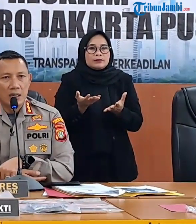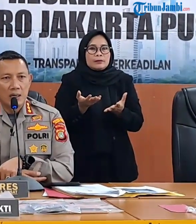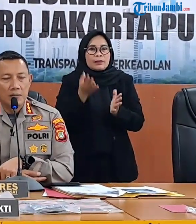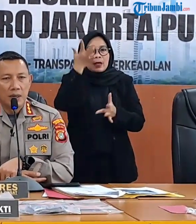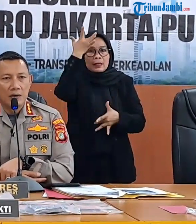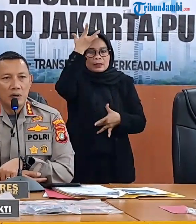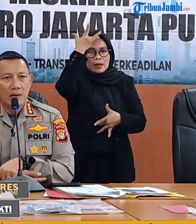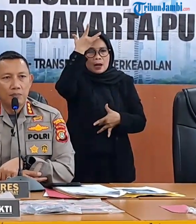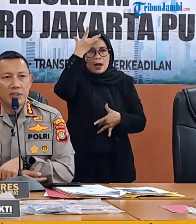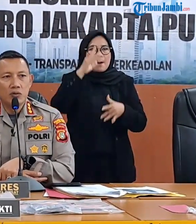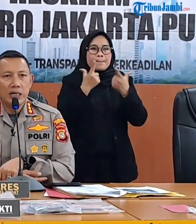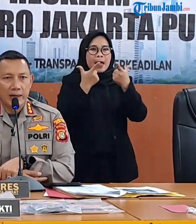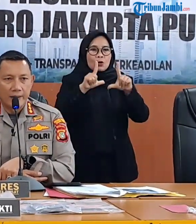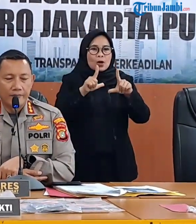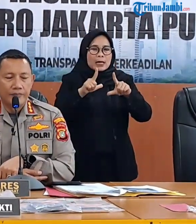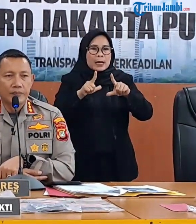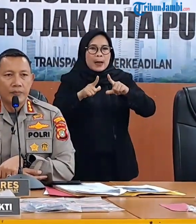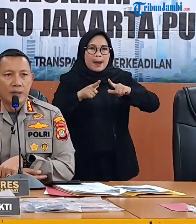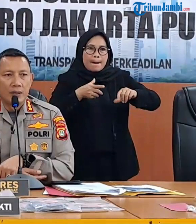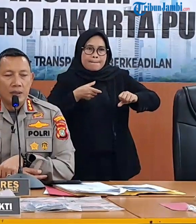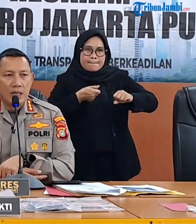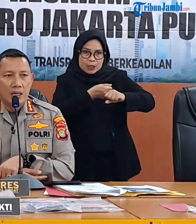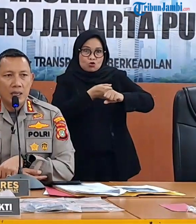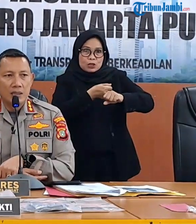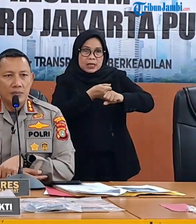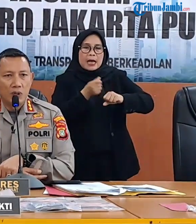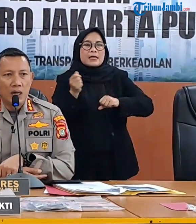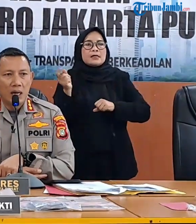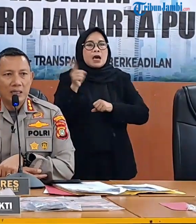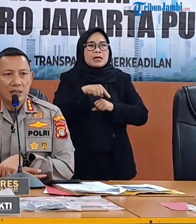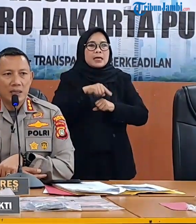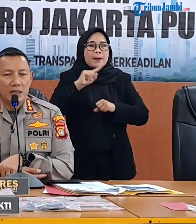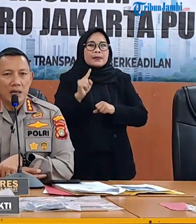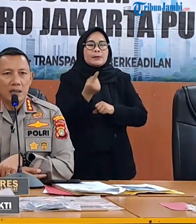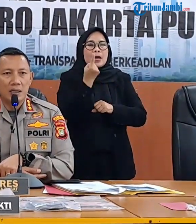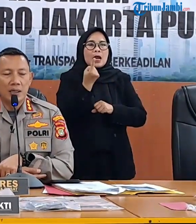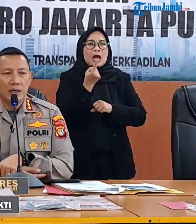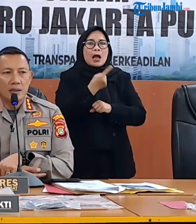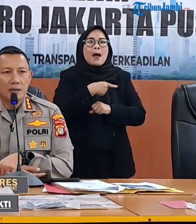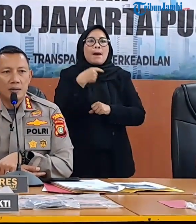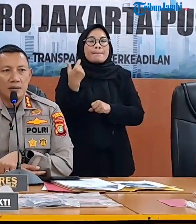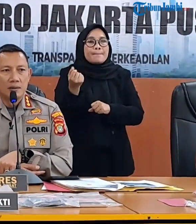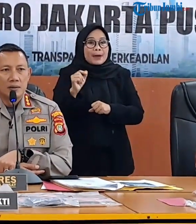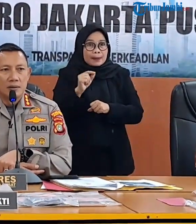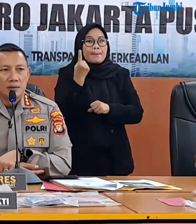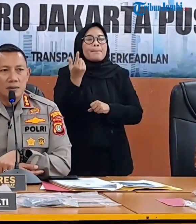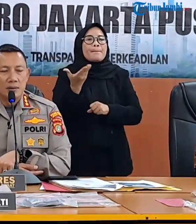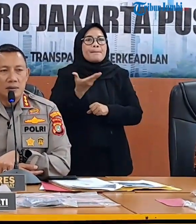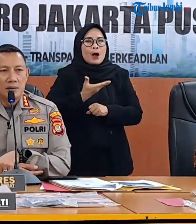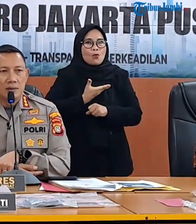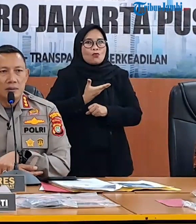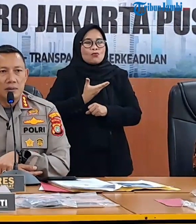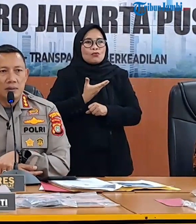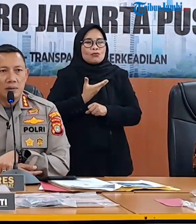tersangka melakukan penculikan dari yang semula hanya sekedar ingin